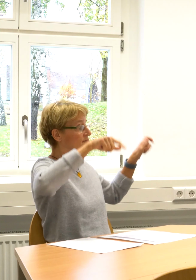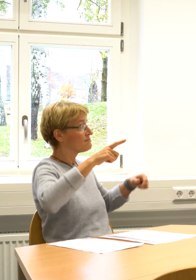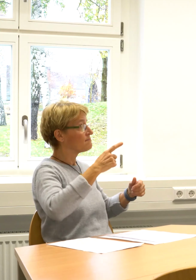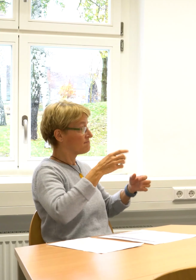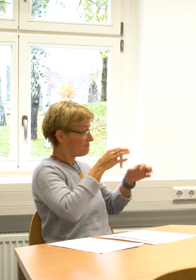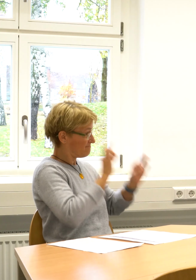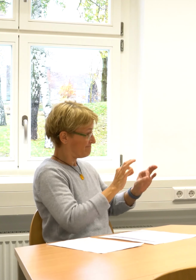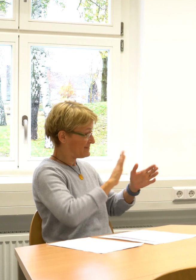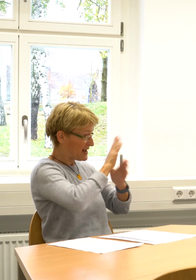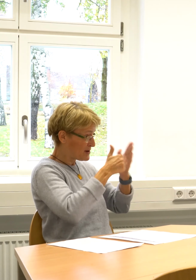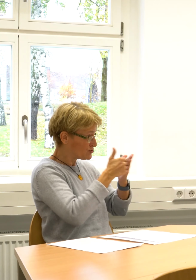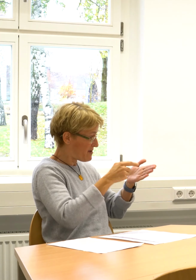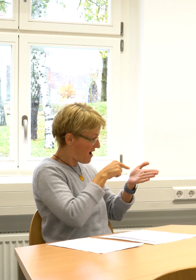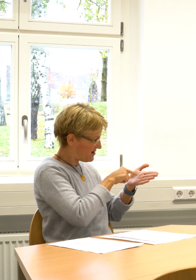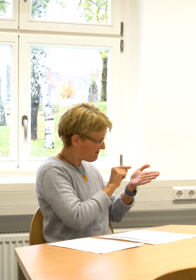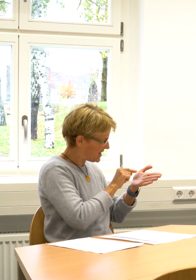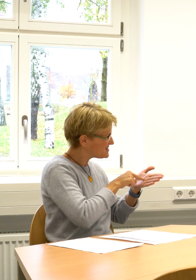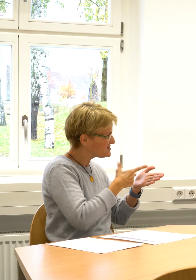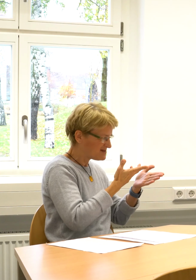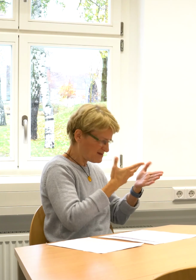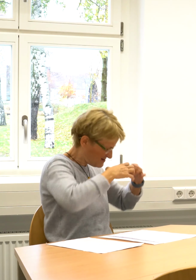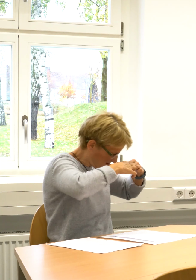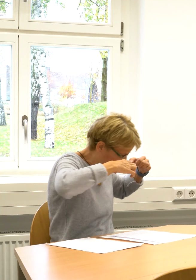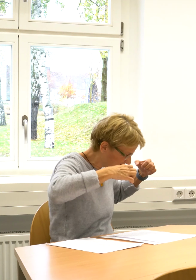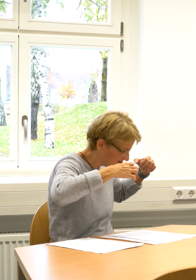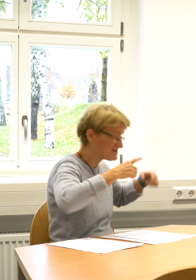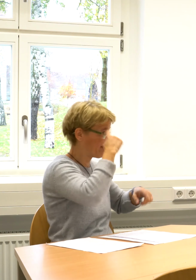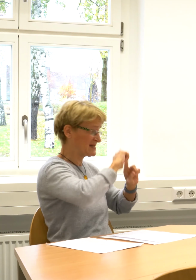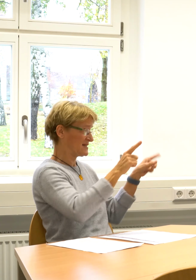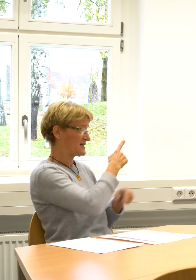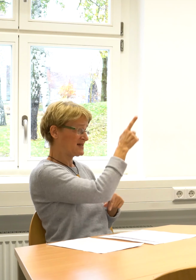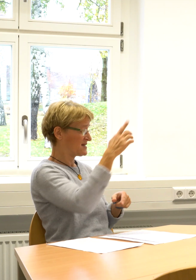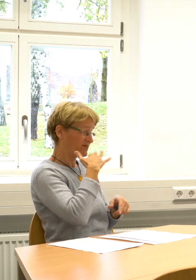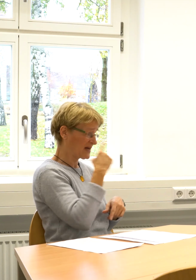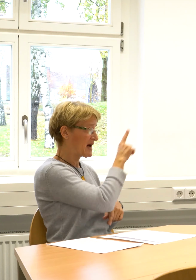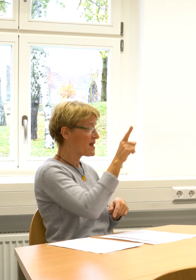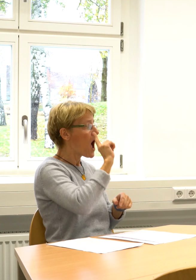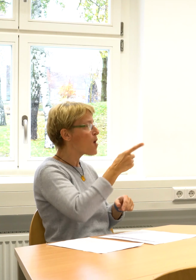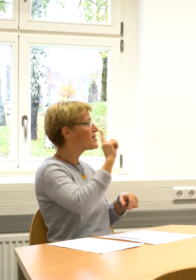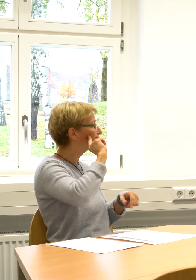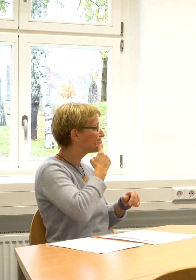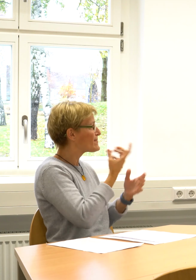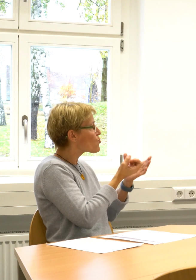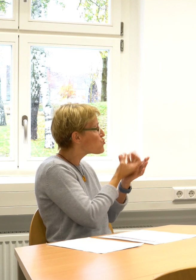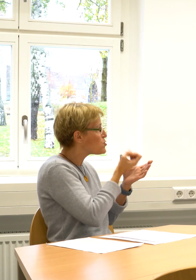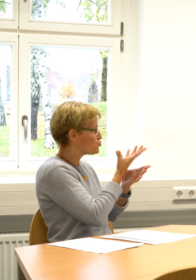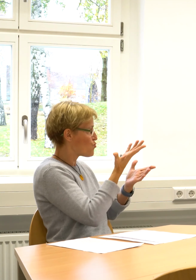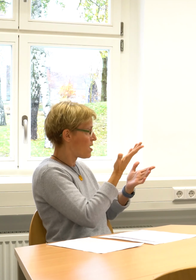Viele Hörende wissen gar nicht genau, was die Gebärdensprache ist und können sich das nicht vorstellen. Auch